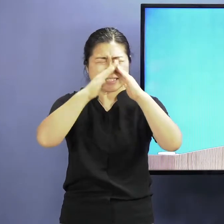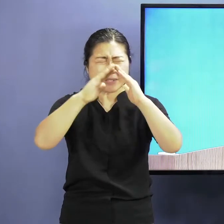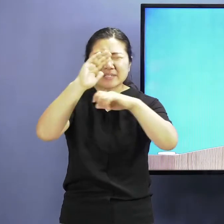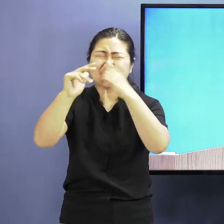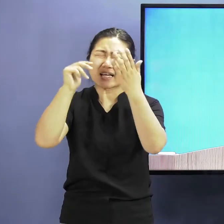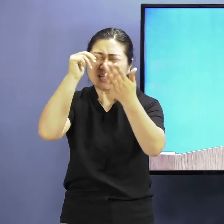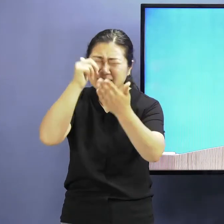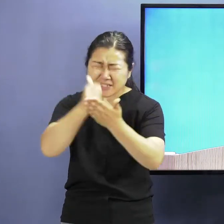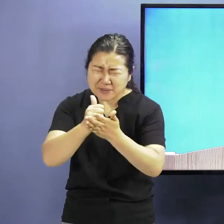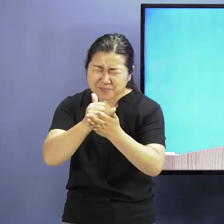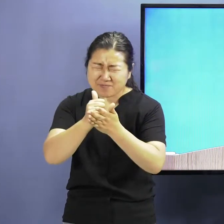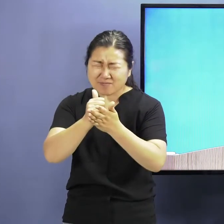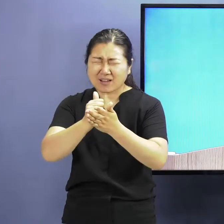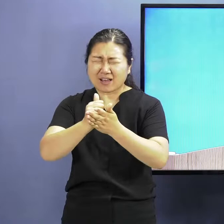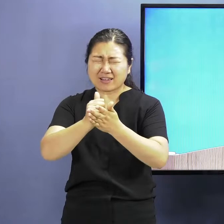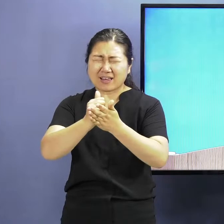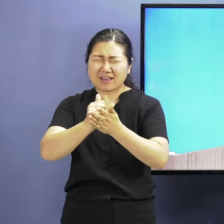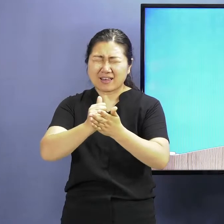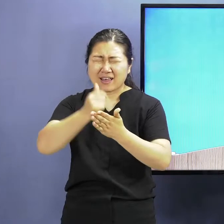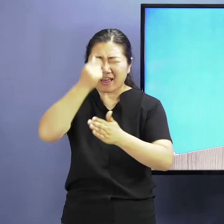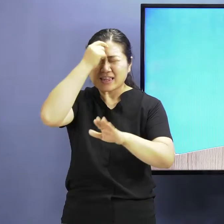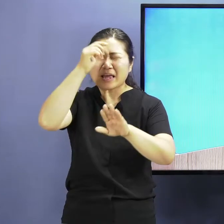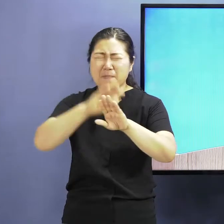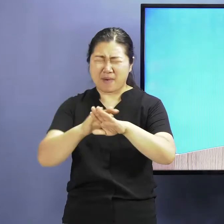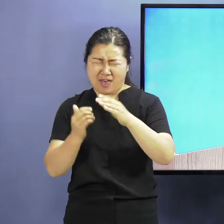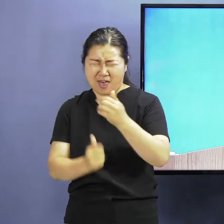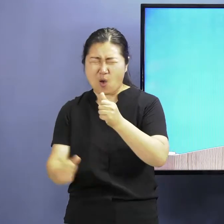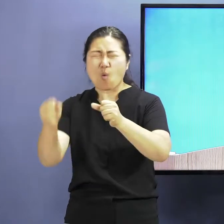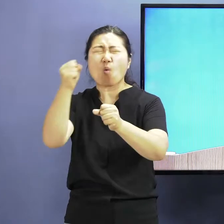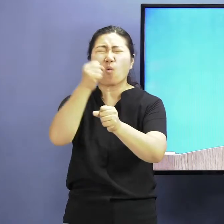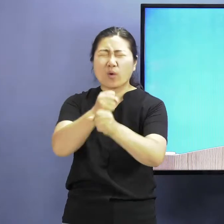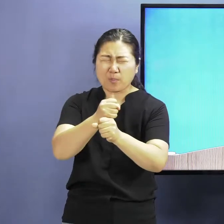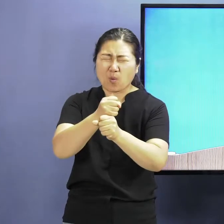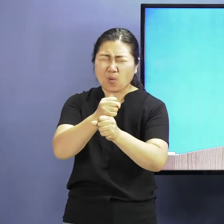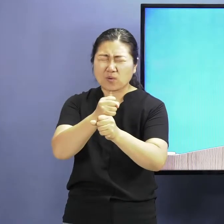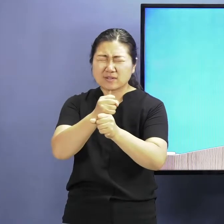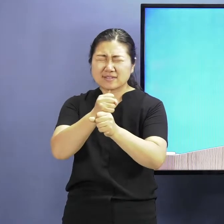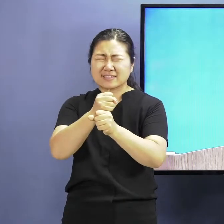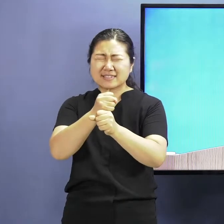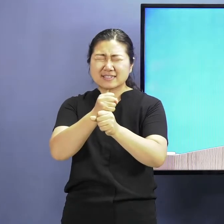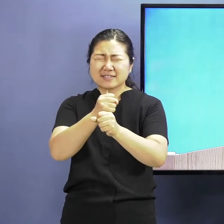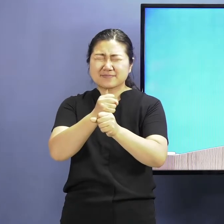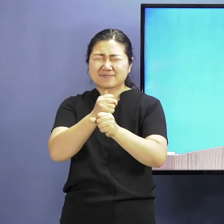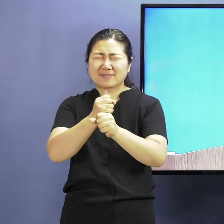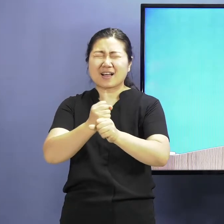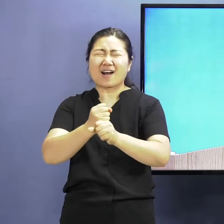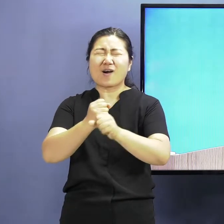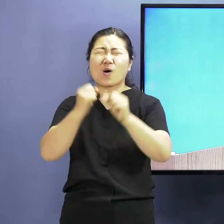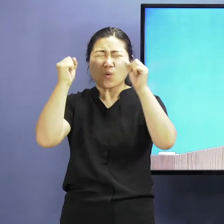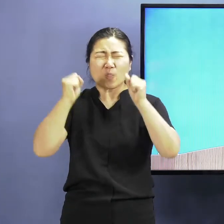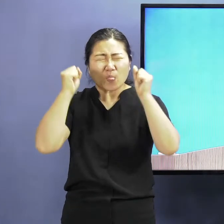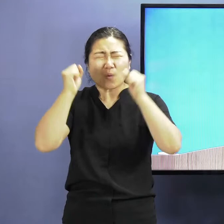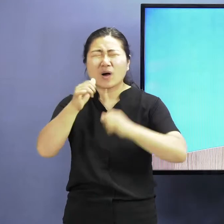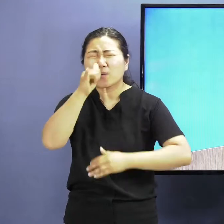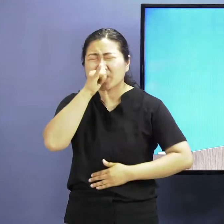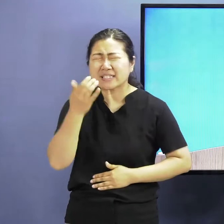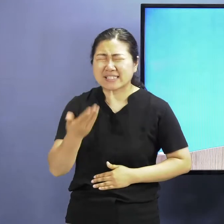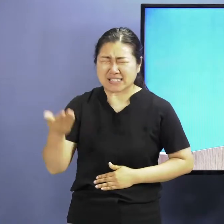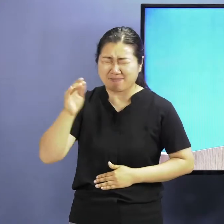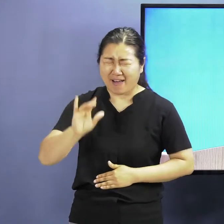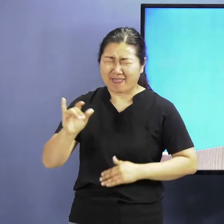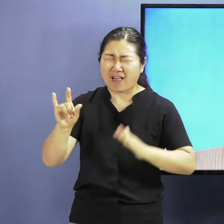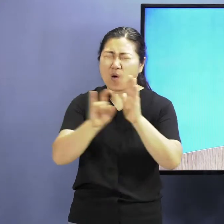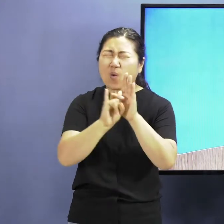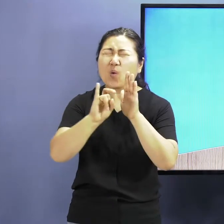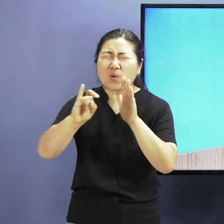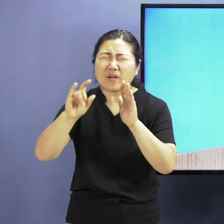캠페인을 벌이고 있지만 아직도 빈자리가 많습니다. 코로나로 움츠러들었던 심령들을 회복시켜 주시어